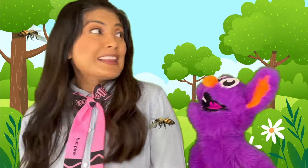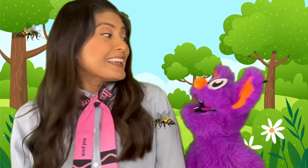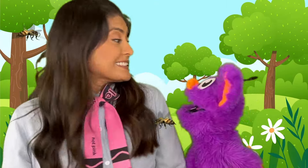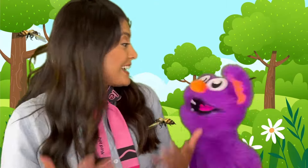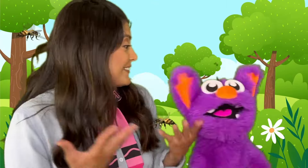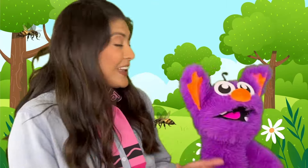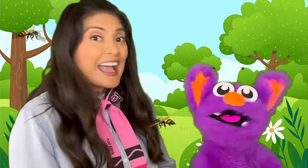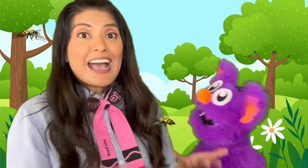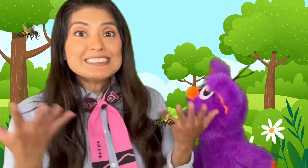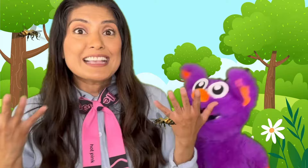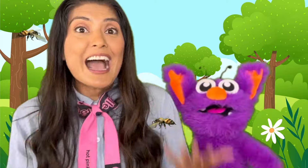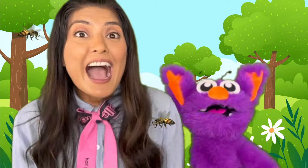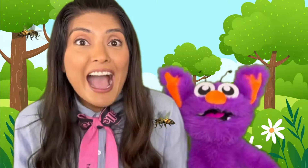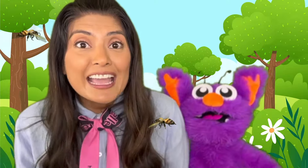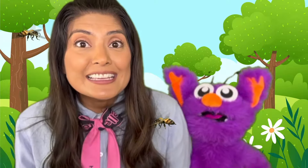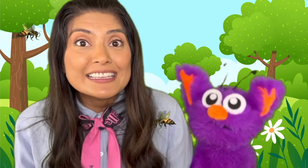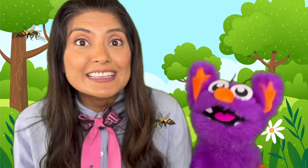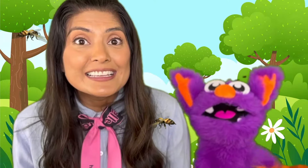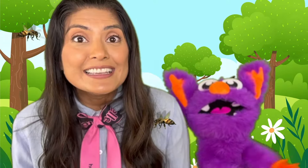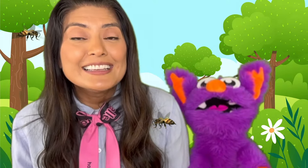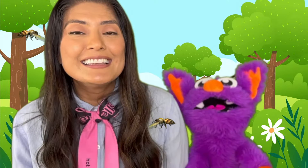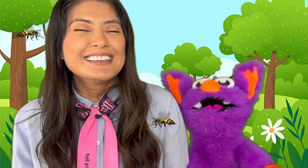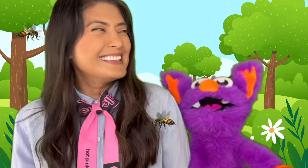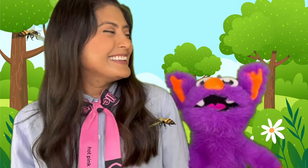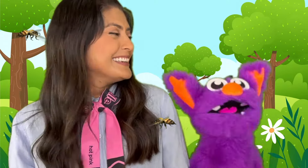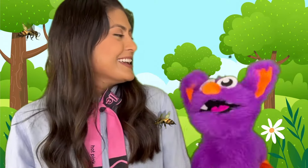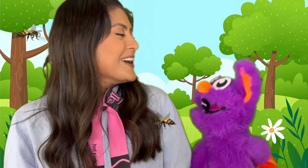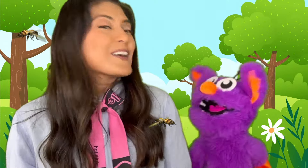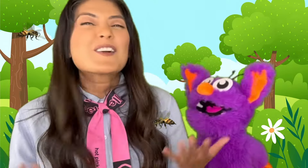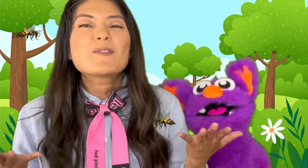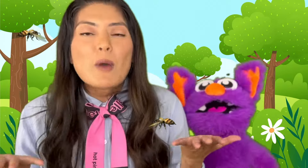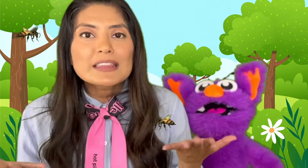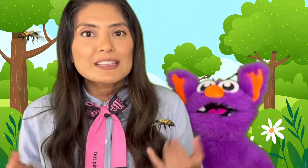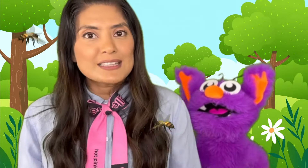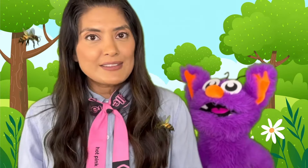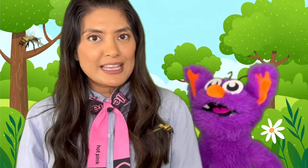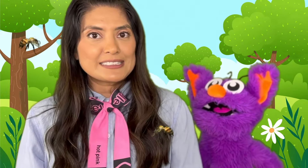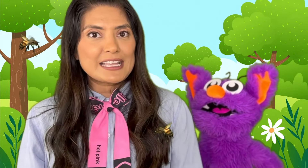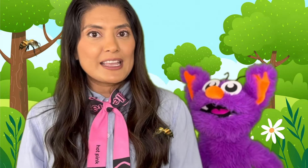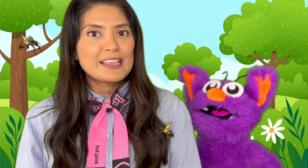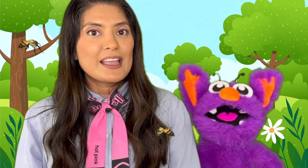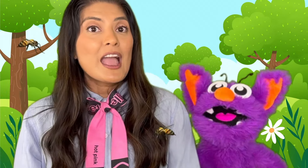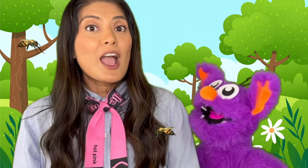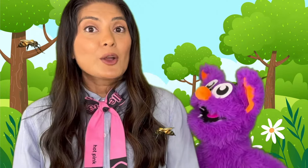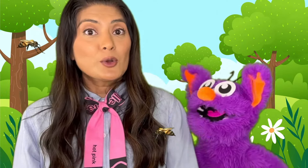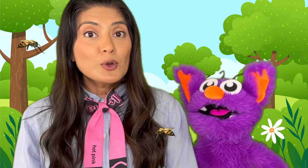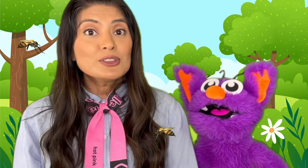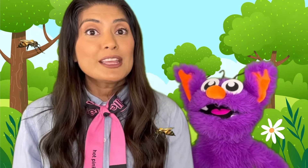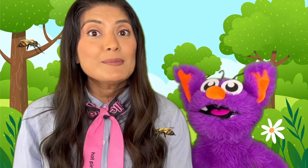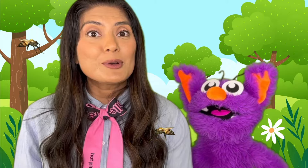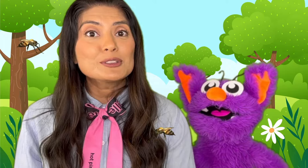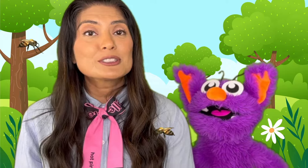¿Cuántas abejas hay? ¡Wow! ¿Cuántas abejas hay? Contemos.